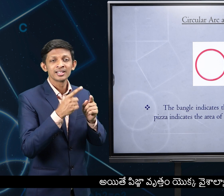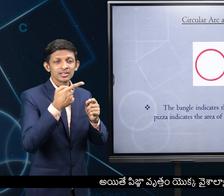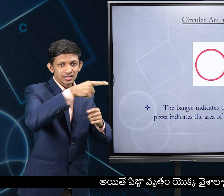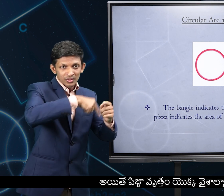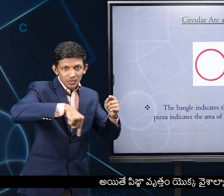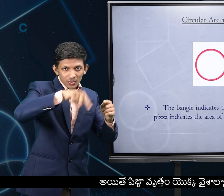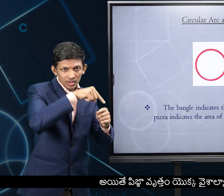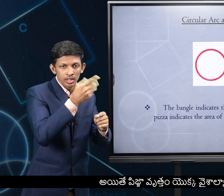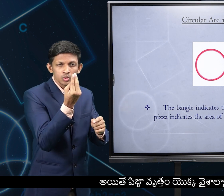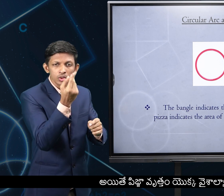వైశాల్యాన్ని సూచిస్తుంది.